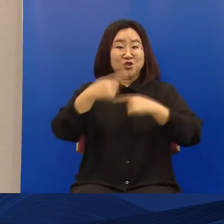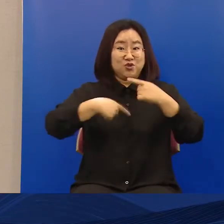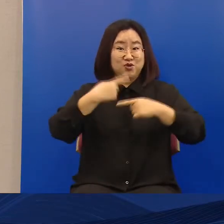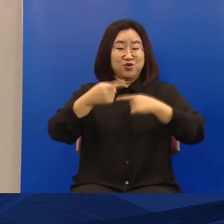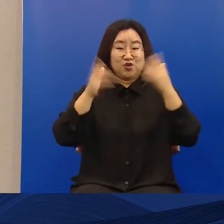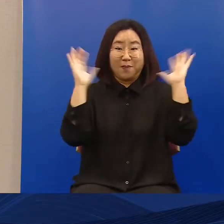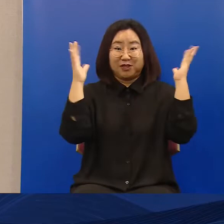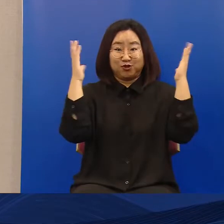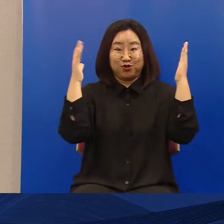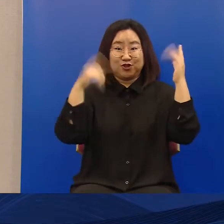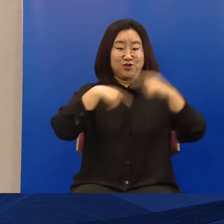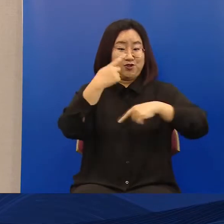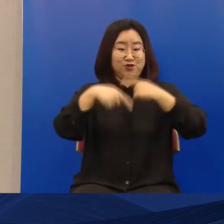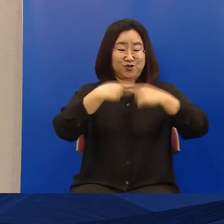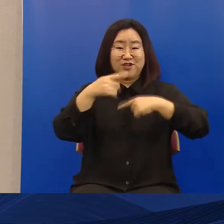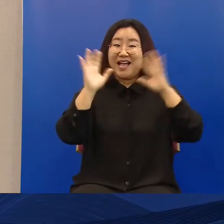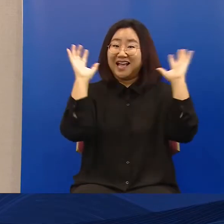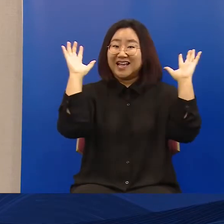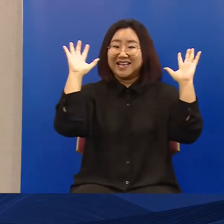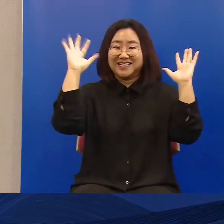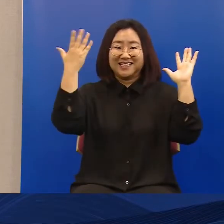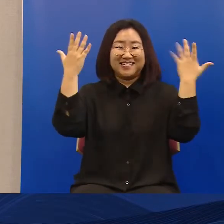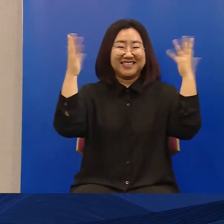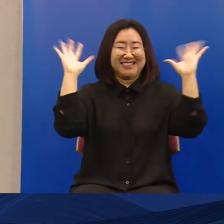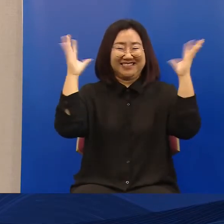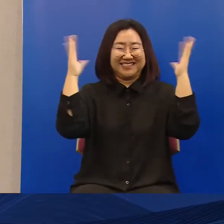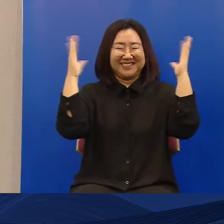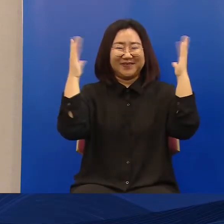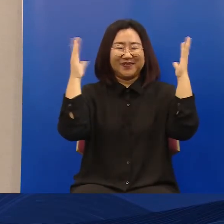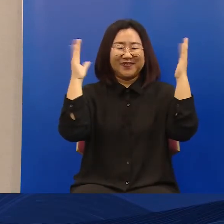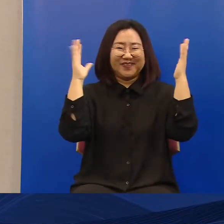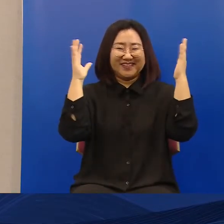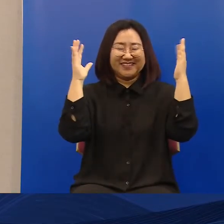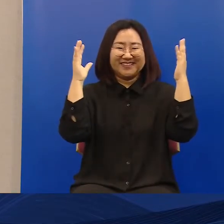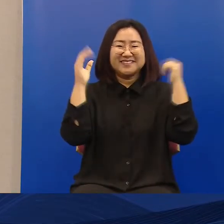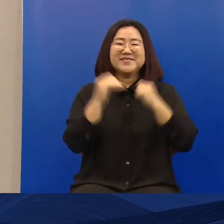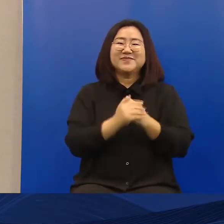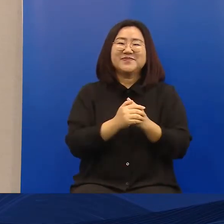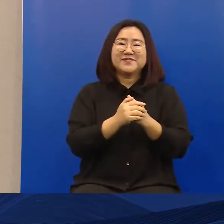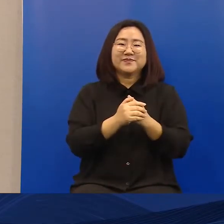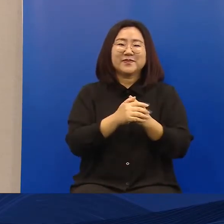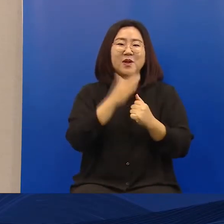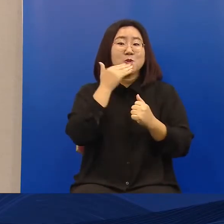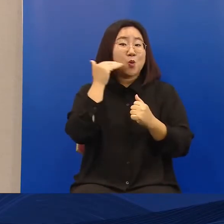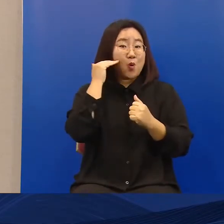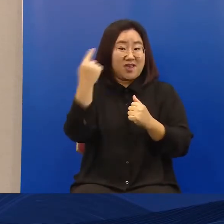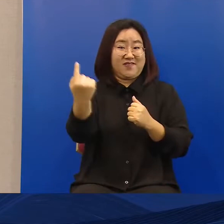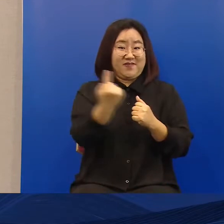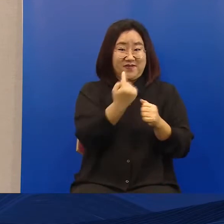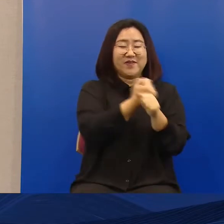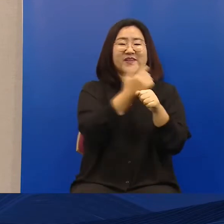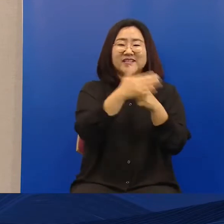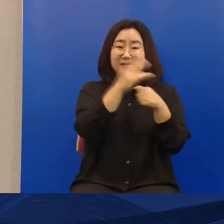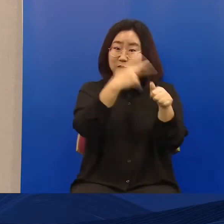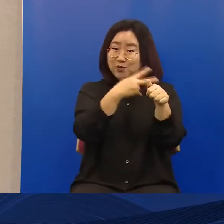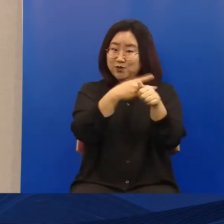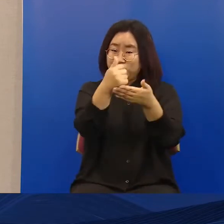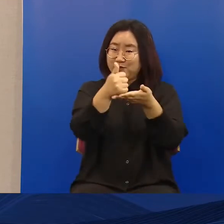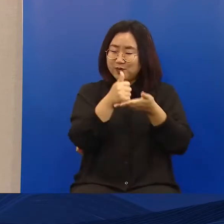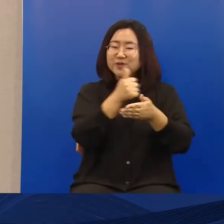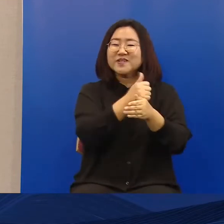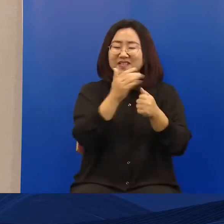박수가 이렇게 양손을 흔드는 거거든요. 우리 농인 당사자 우리